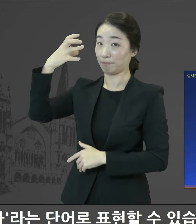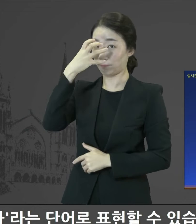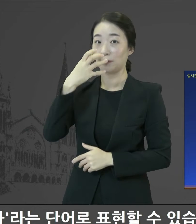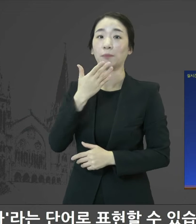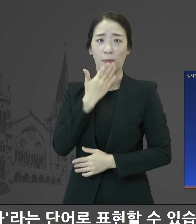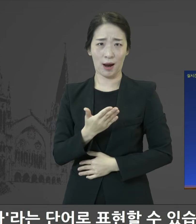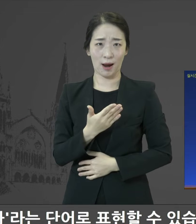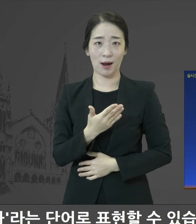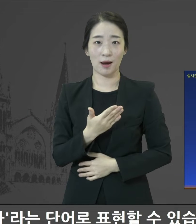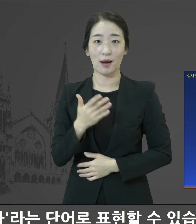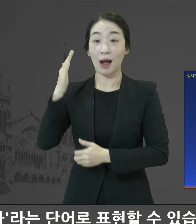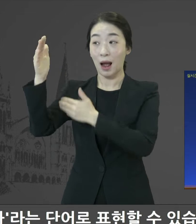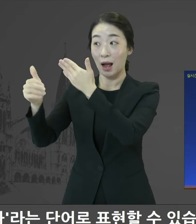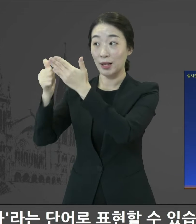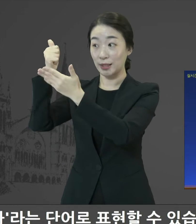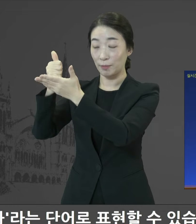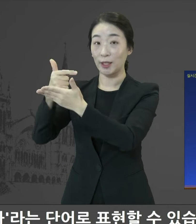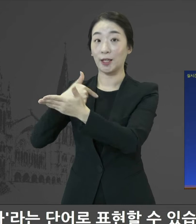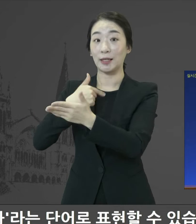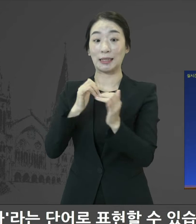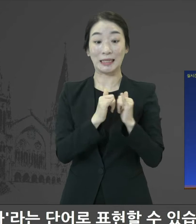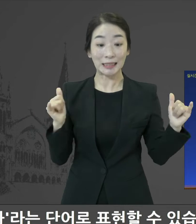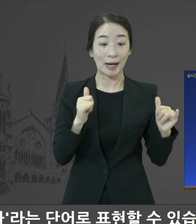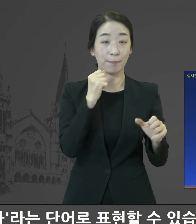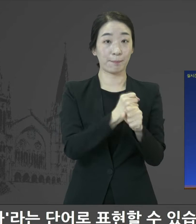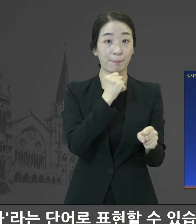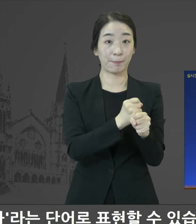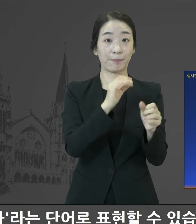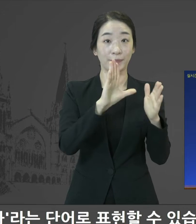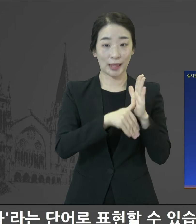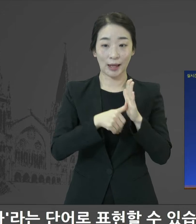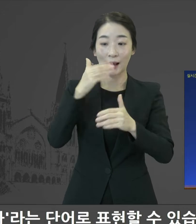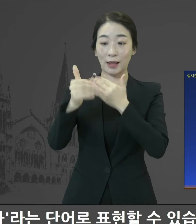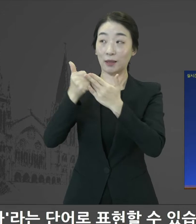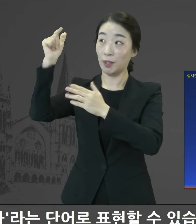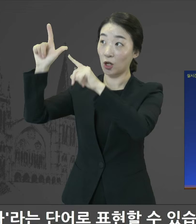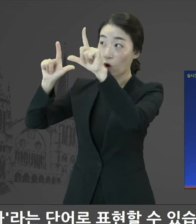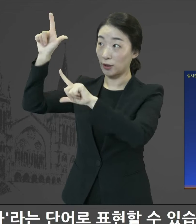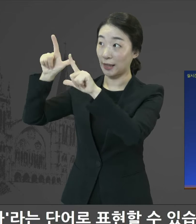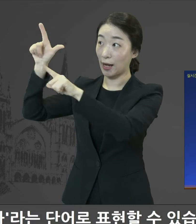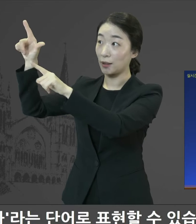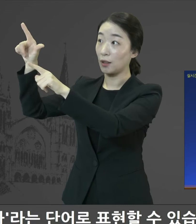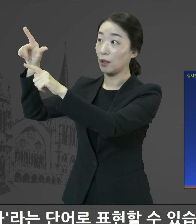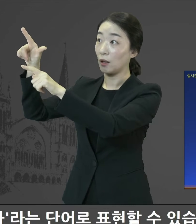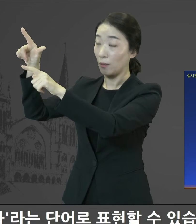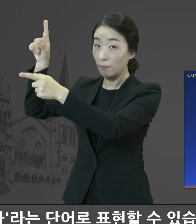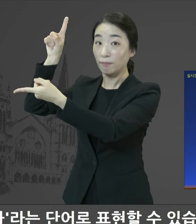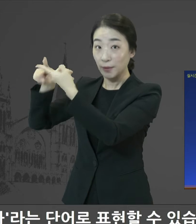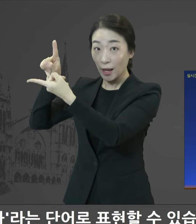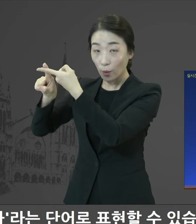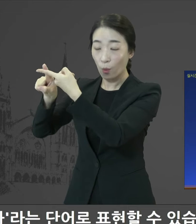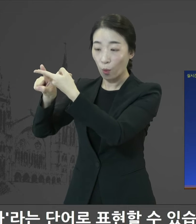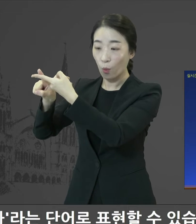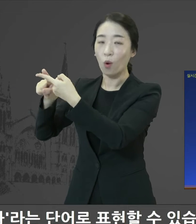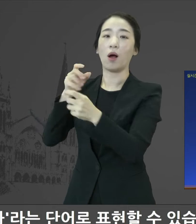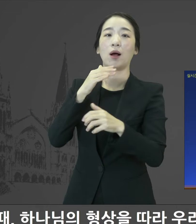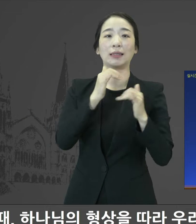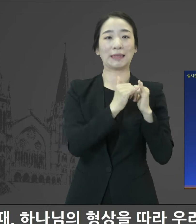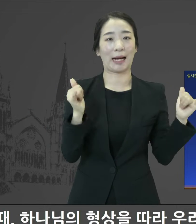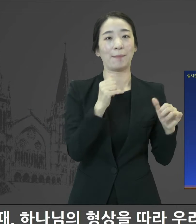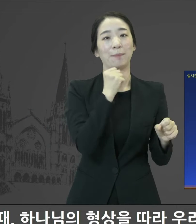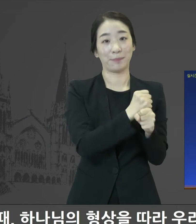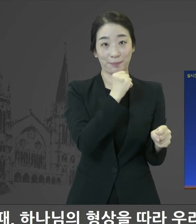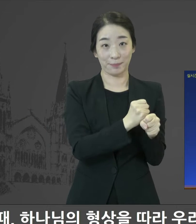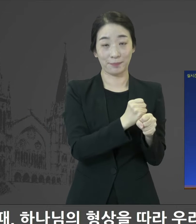하나님의 형상을 따라 우리를 지으셨다. 아멘으로 받을 수 있기를 바랍니다. 하나님의 형상이 우리